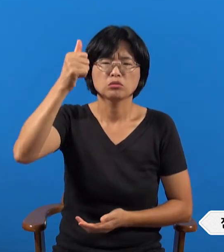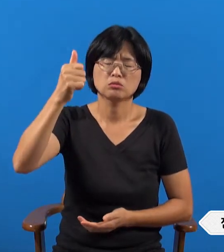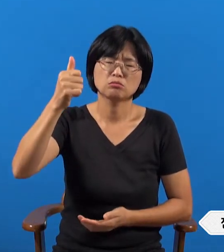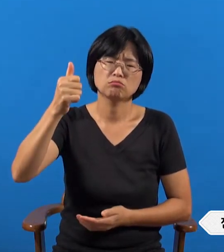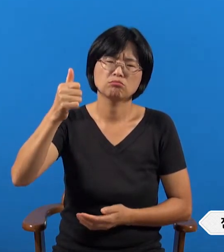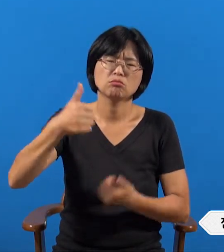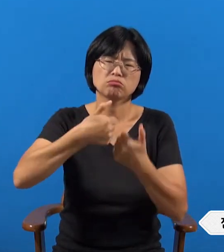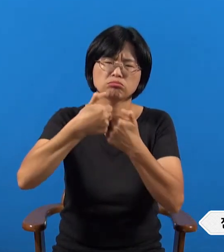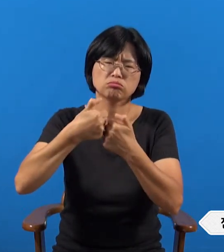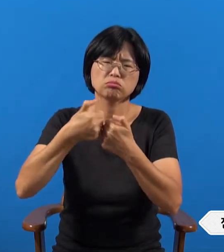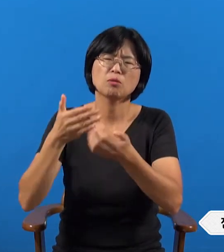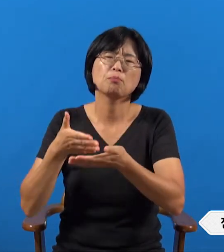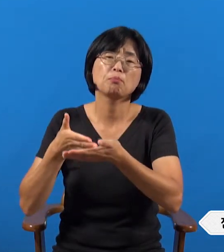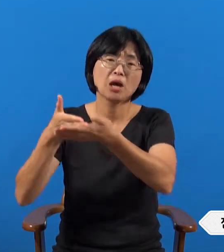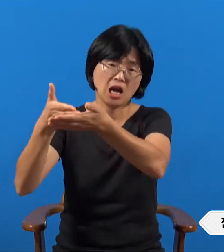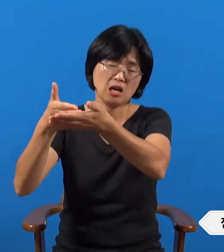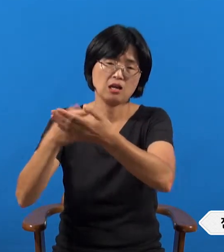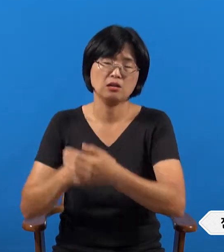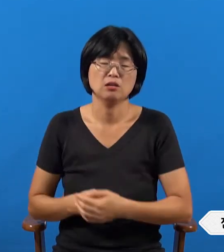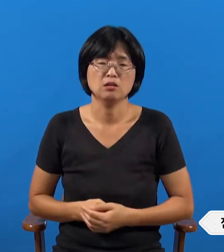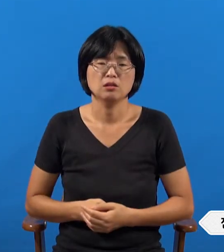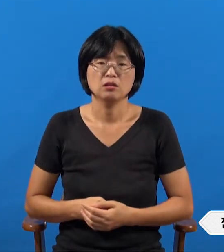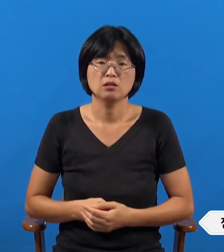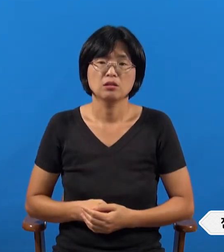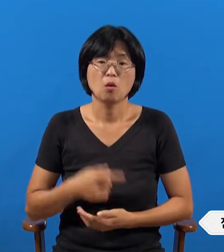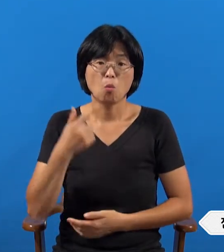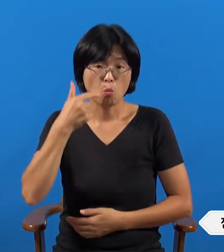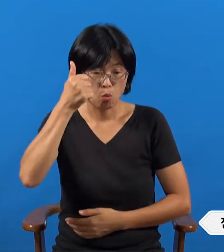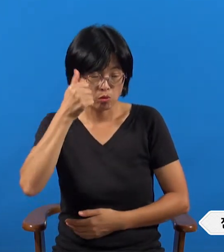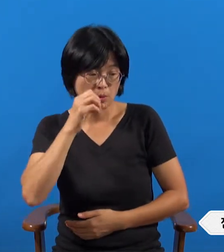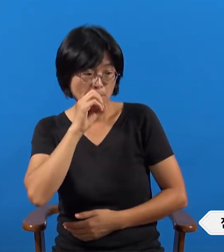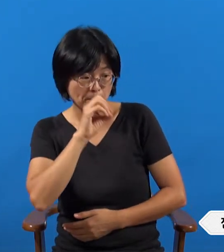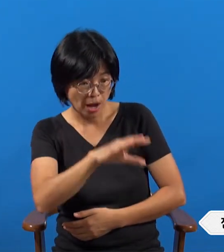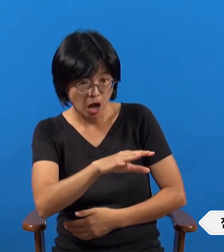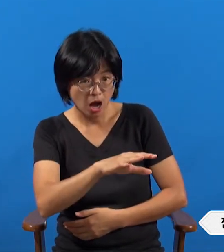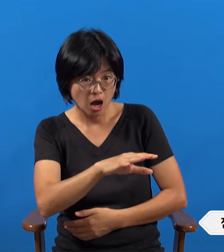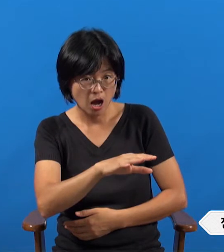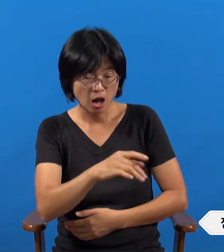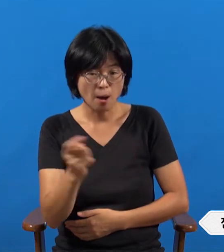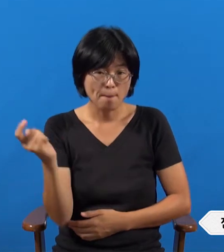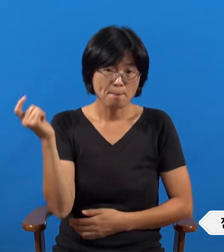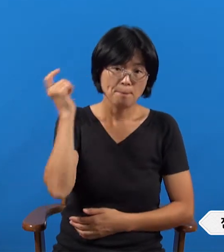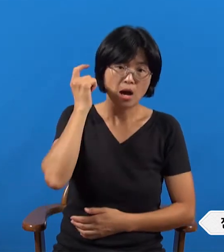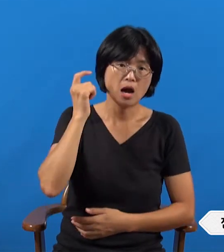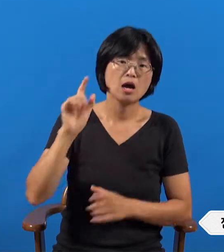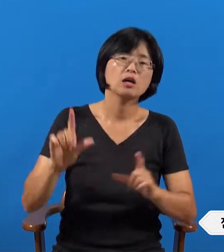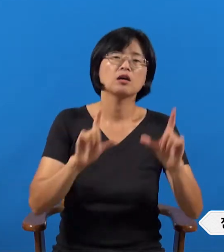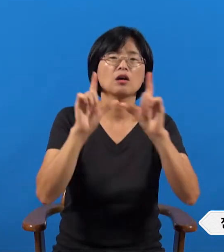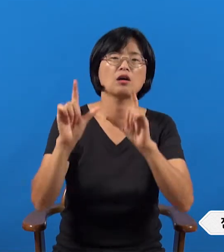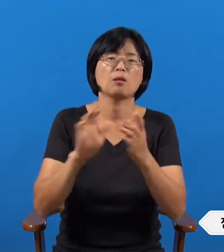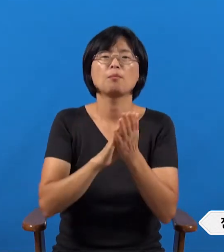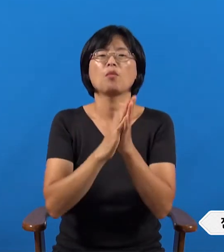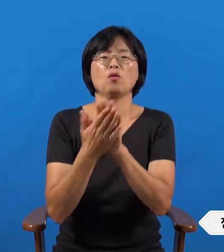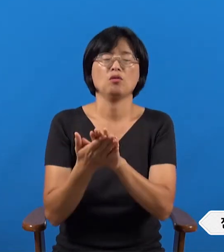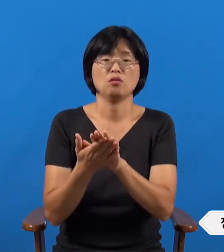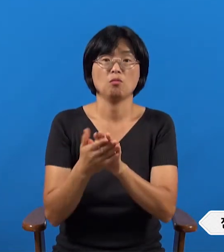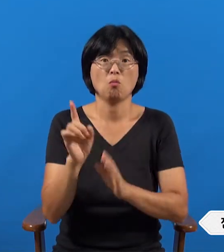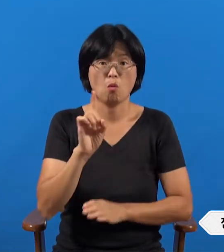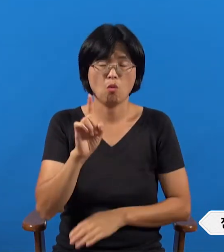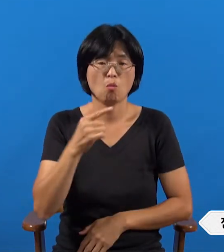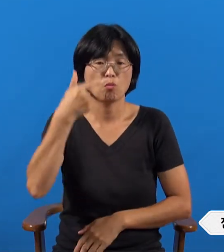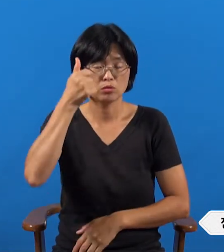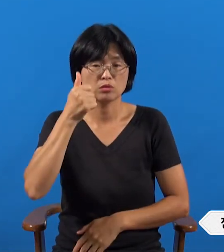상담 요청을 하러 갔다가 목사님이 그에게 했던 그 말이 그의 인생을 변화시킵니다. 목사님이